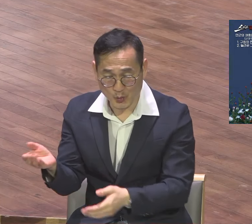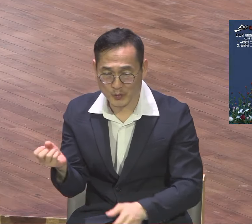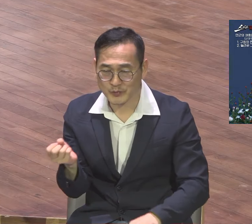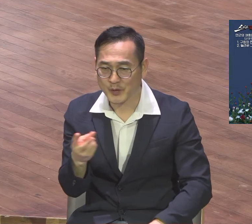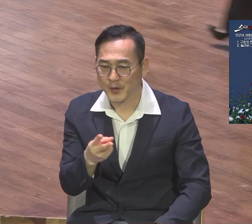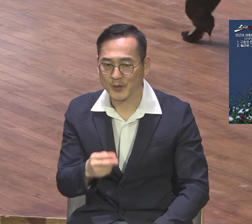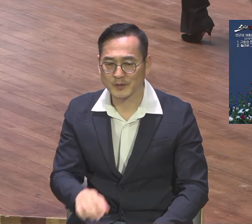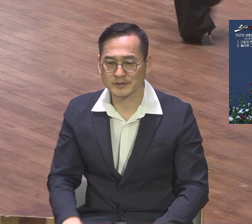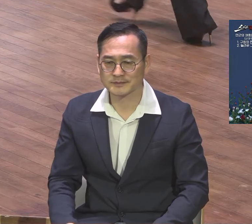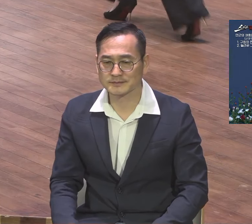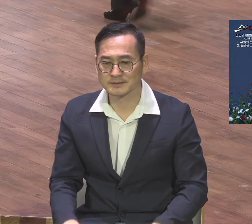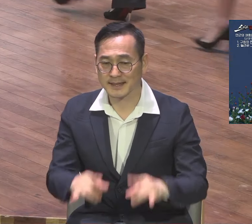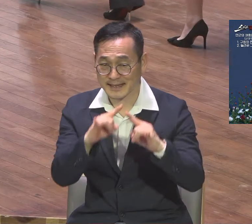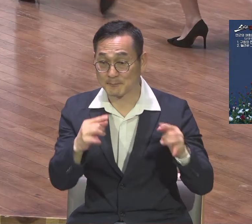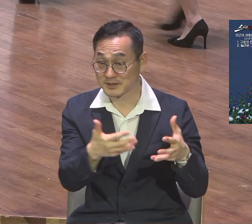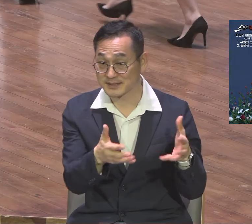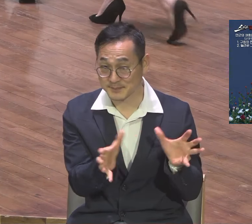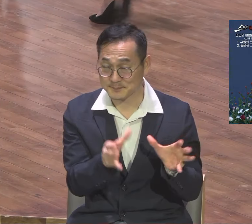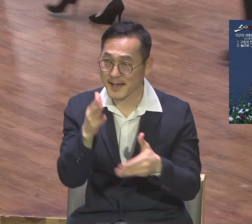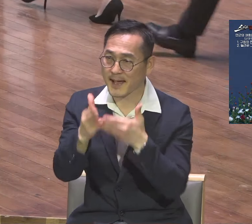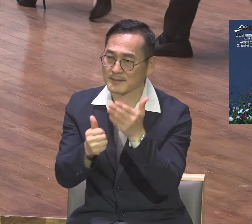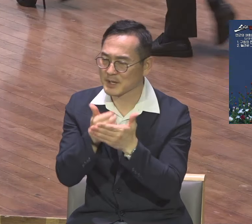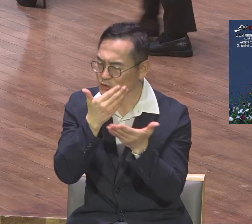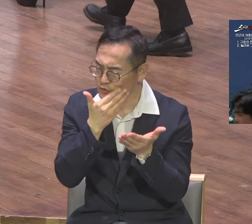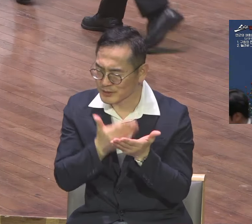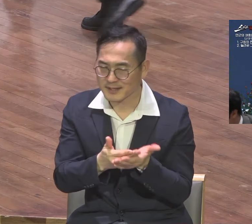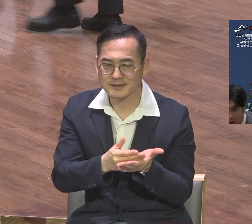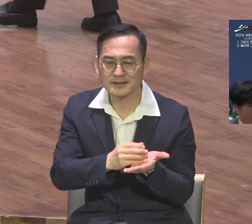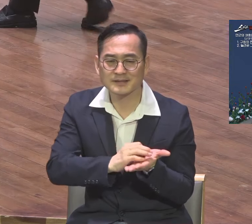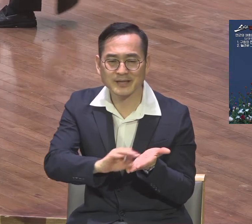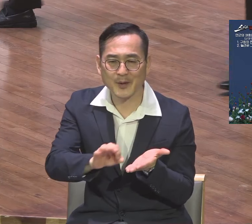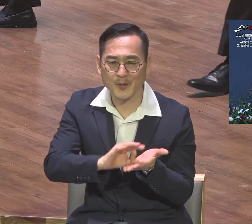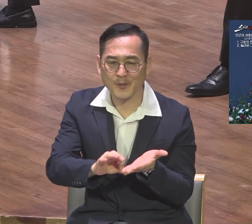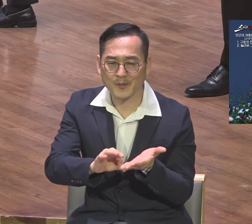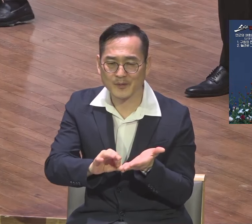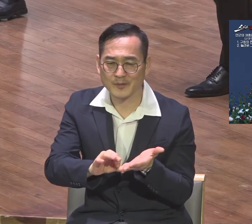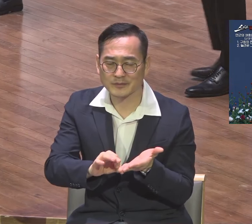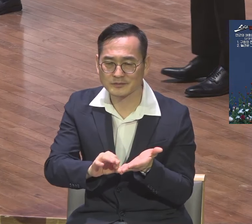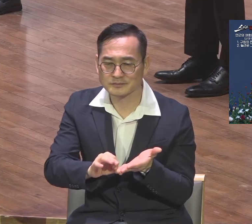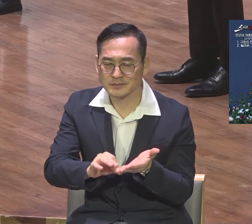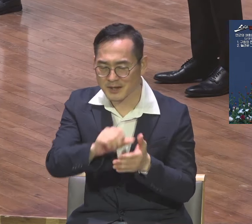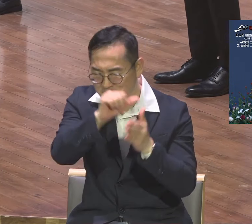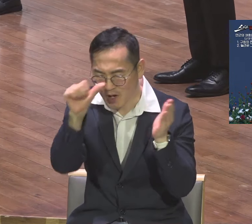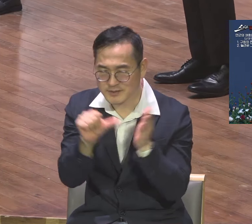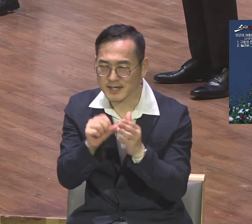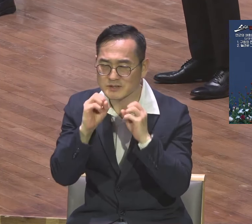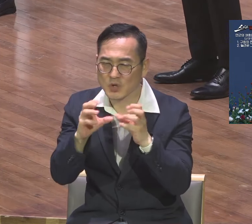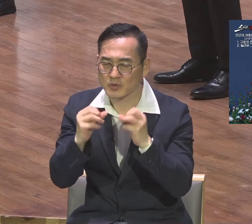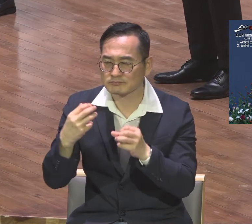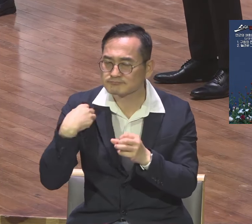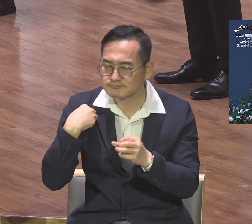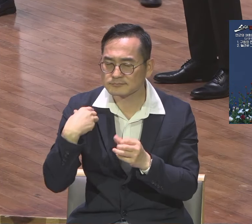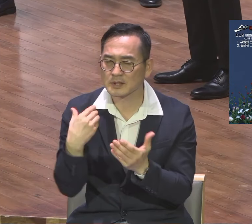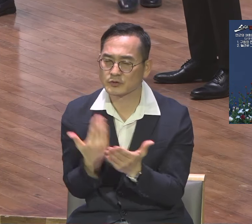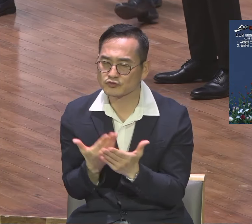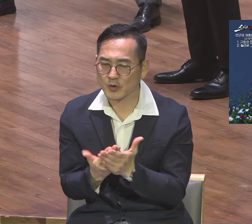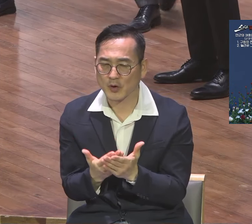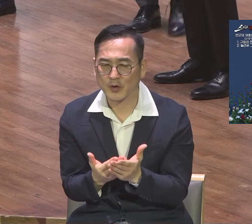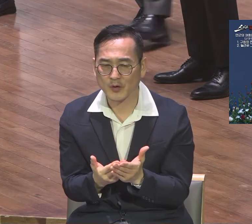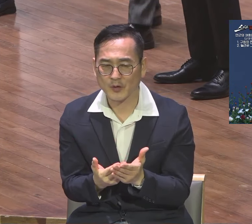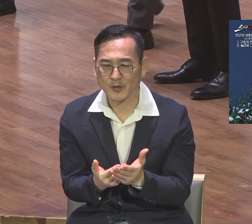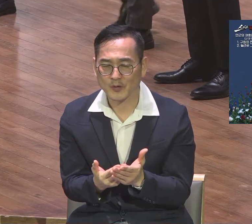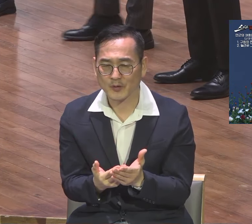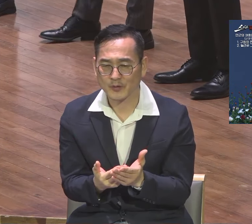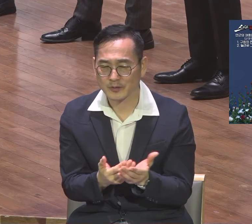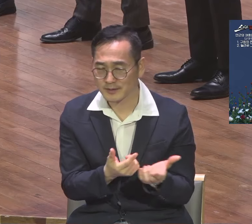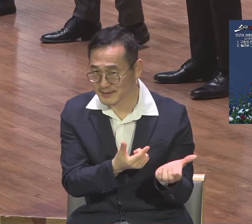아니라 평생에 이제는 하나님이 주님 앞에 선을 그날까지 내가 선교회 지역의 현장에 있게 하여 주옵소서.